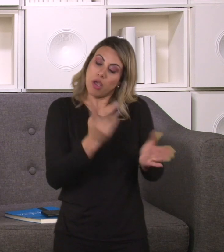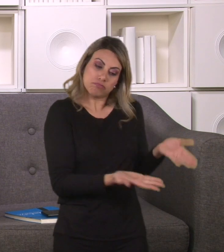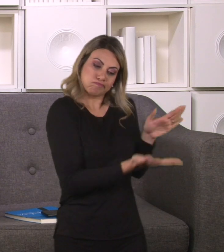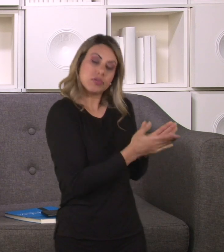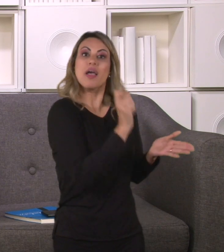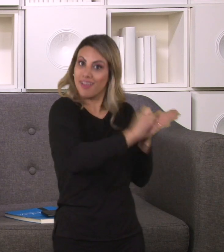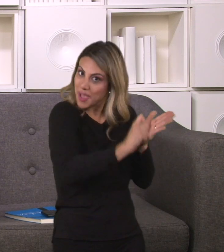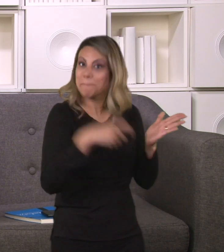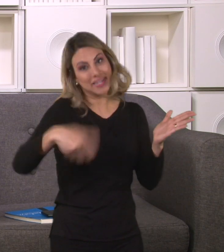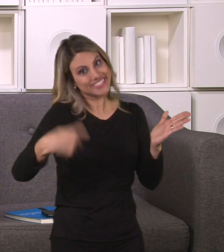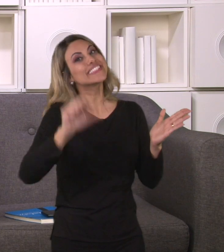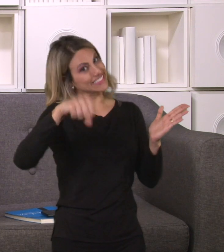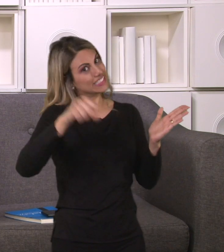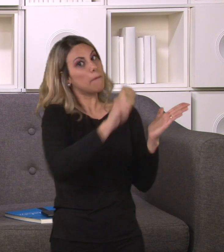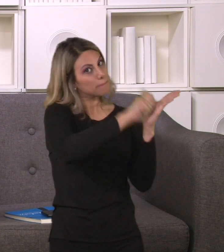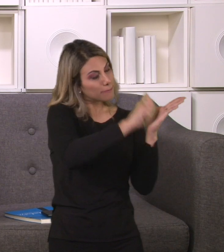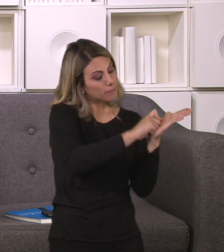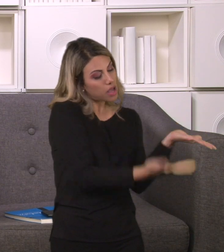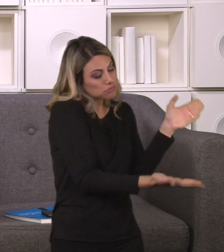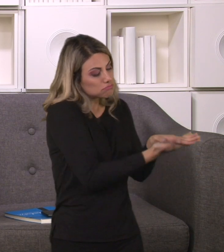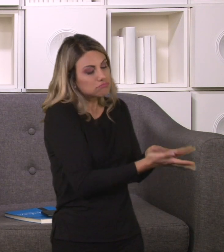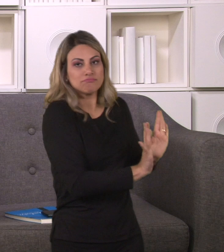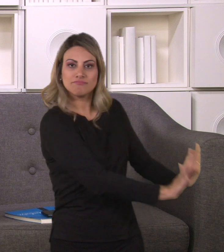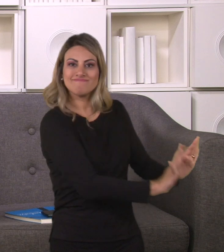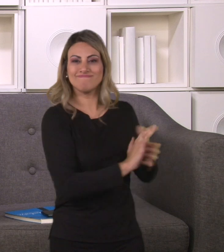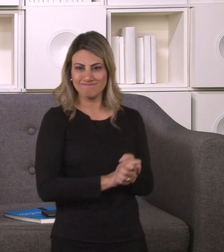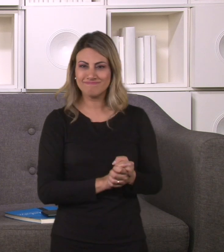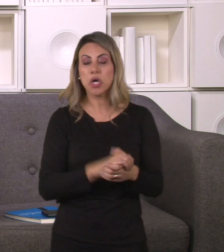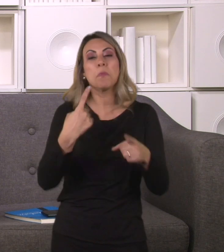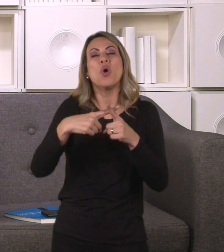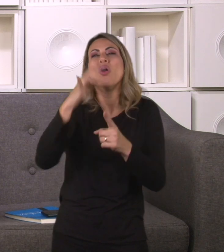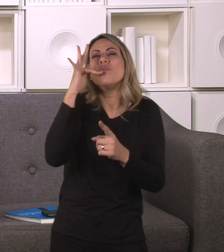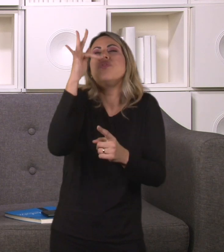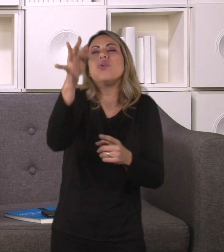quanto da oração, são exercícios que têm por